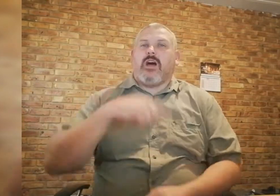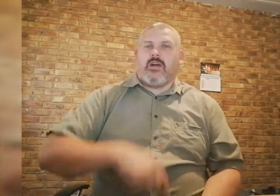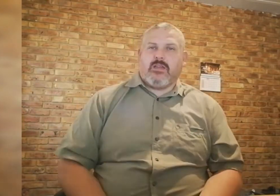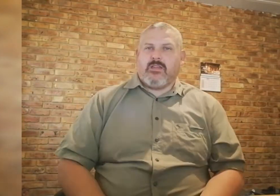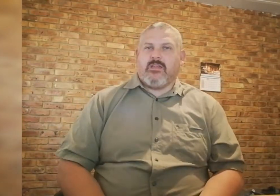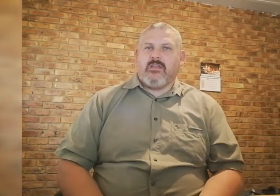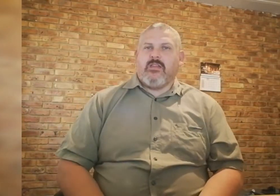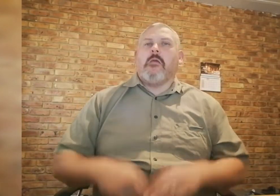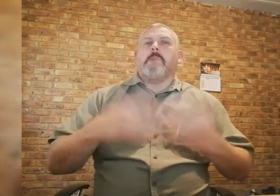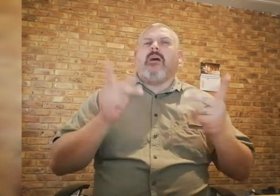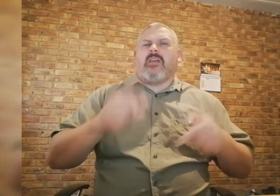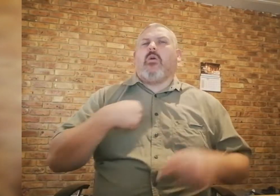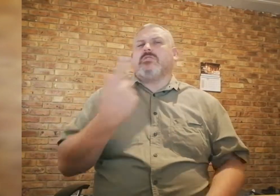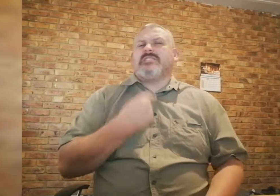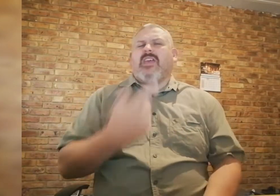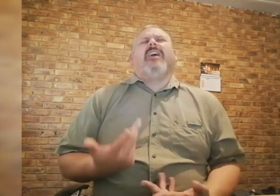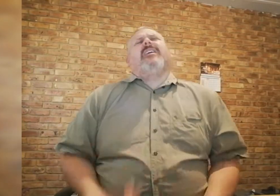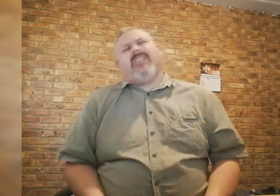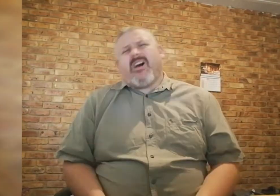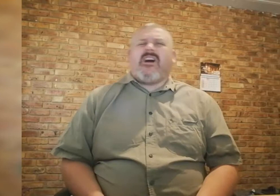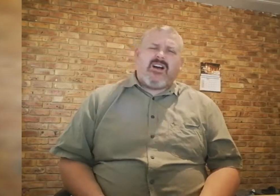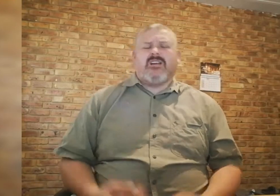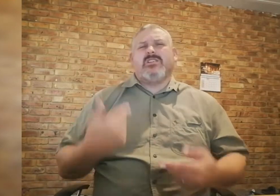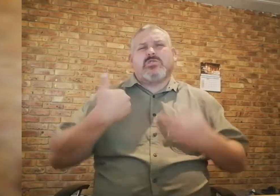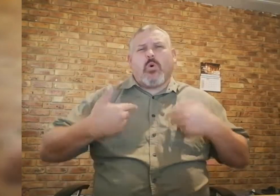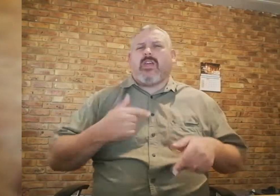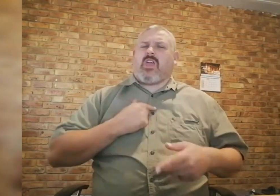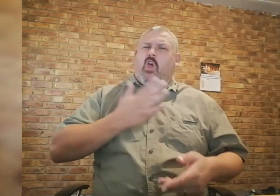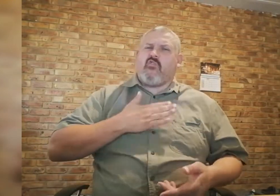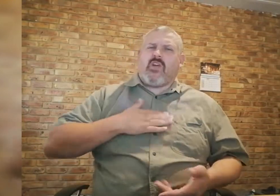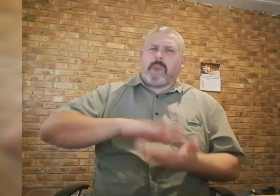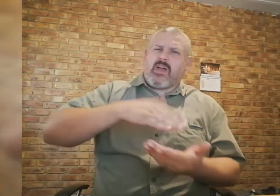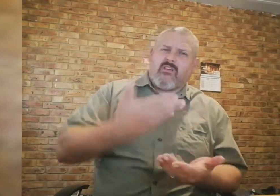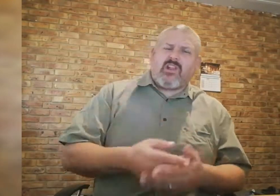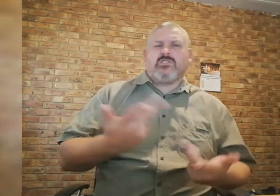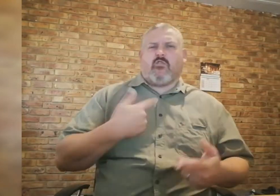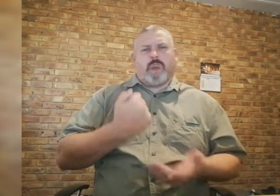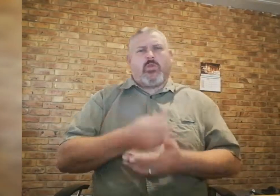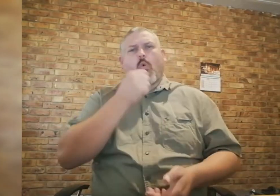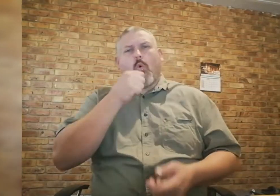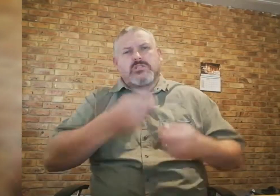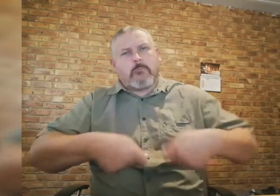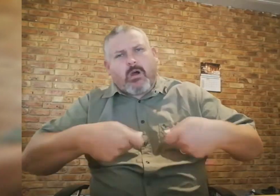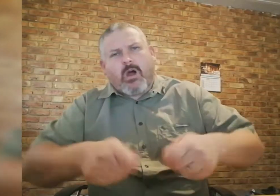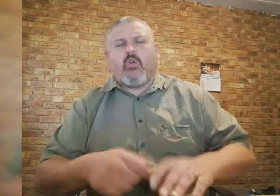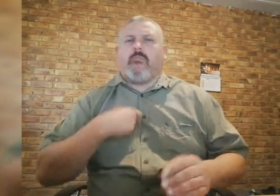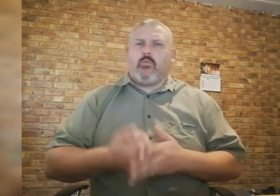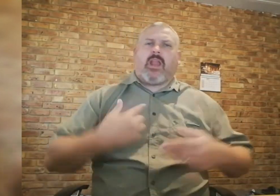rustdag, maar dan ons sê, ja, sondag hou van bergvleis, of moet koos maak, moet